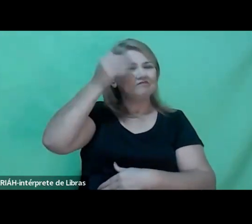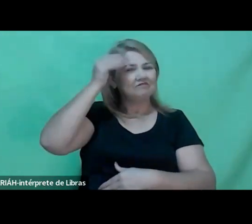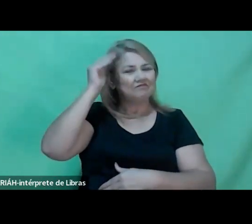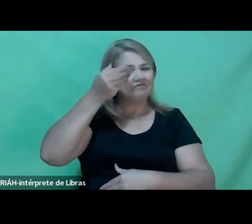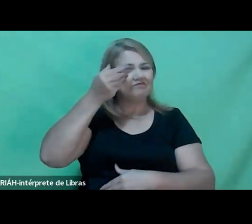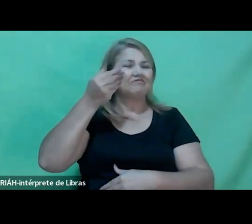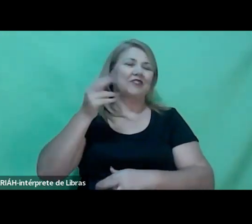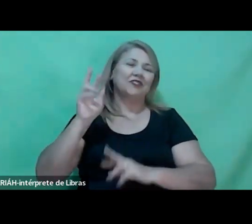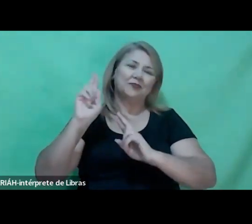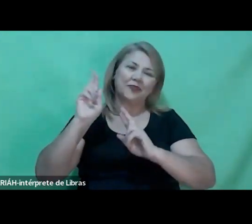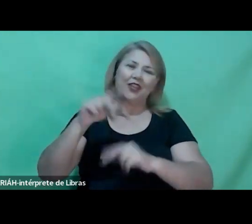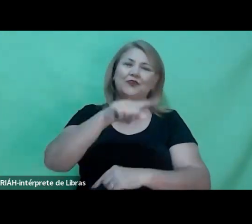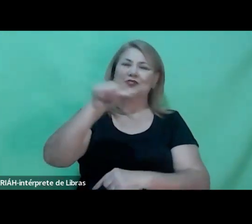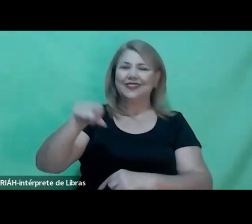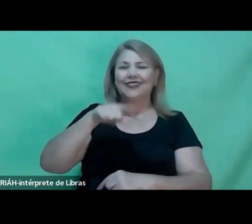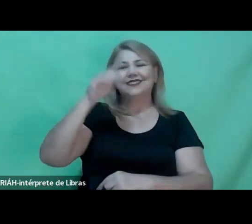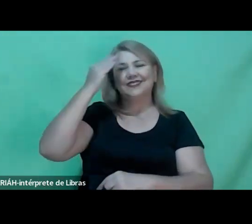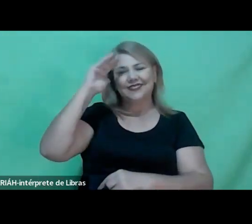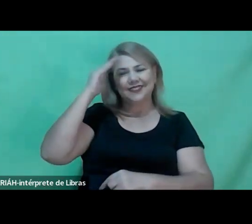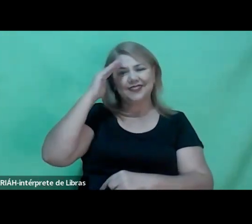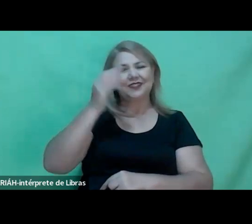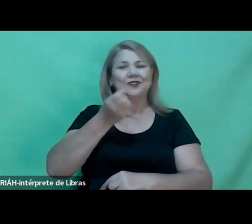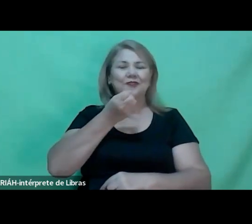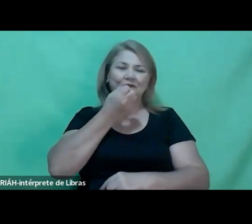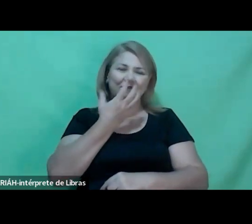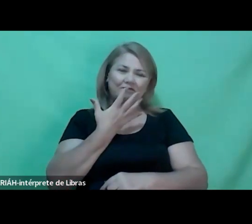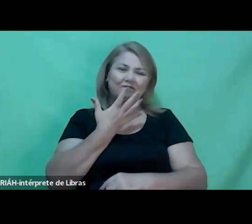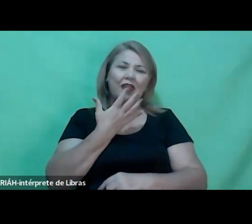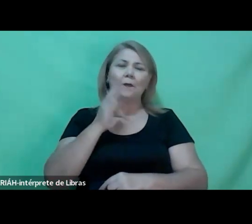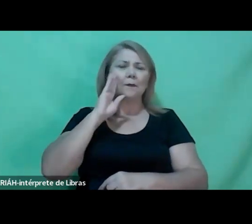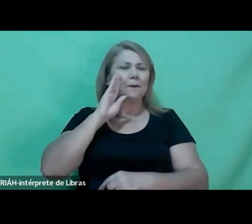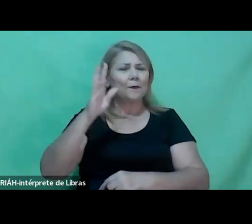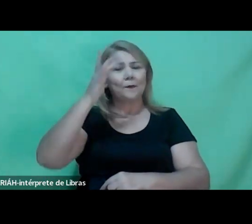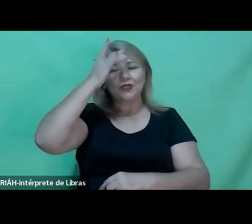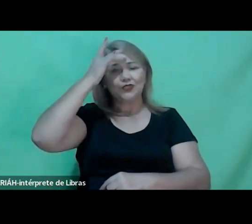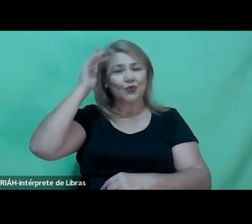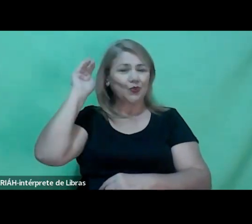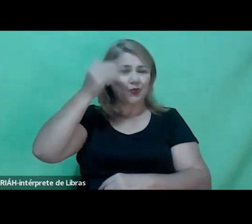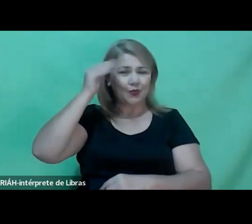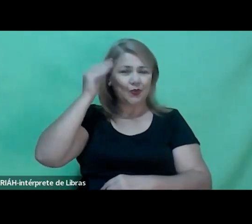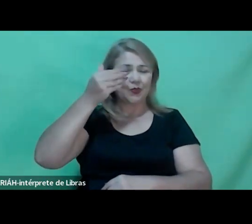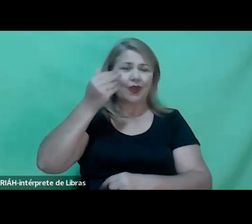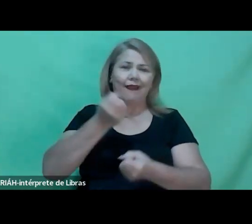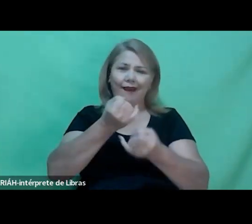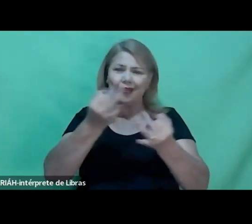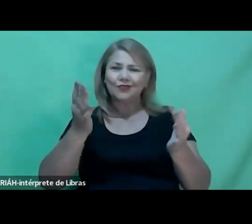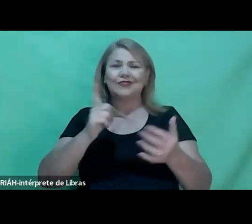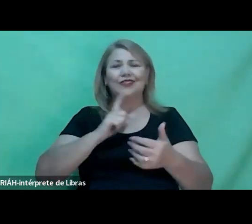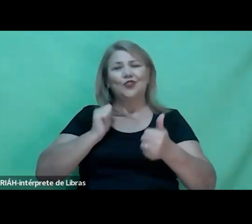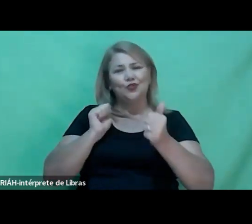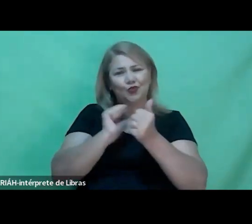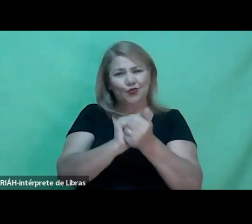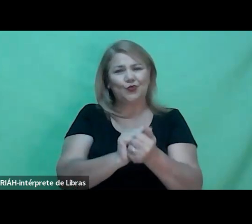sosas que puedan acompañarnos eh sientan hoy deseos de de encontrar quienes los los